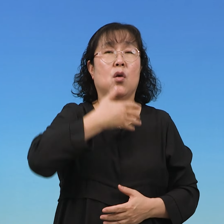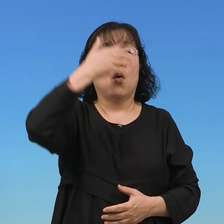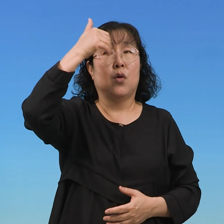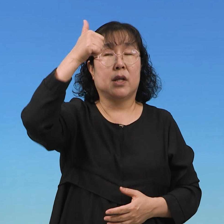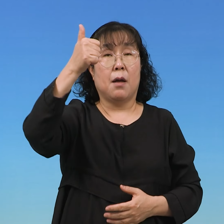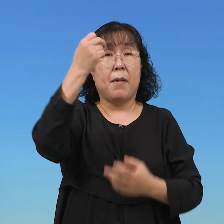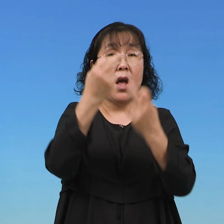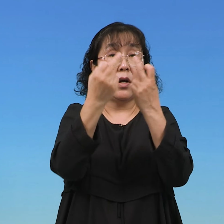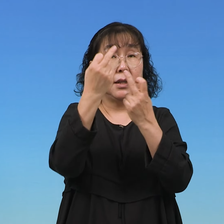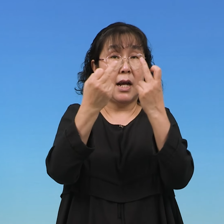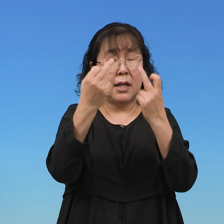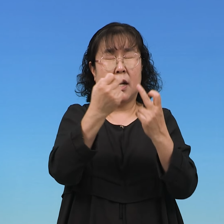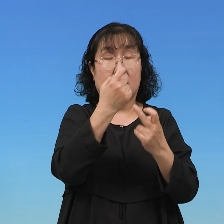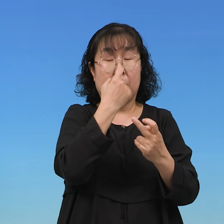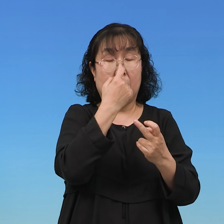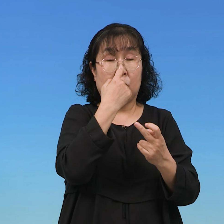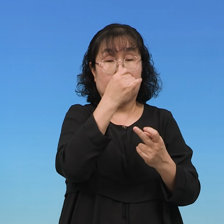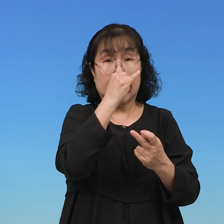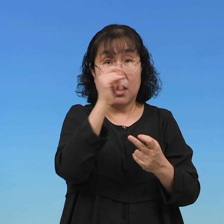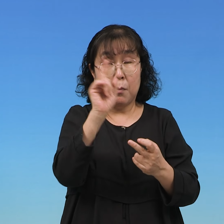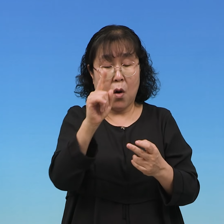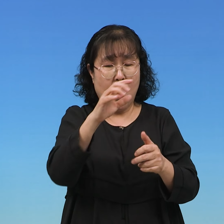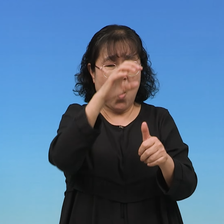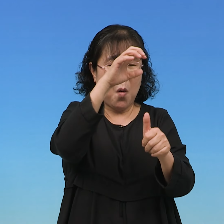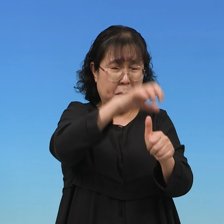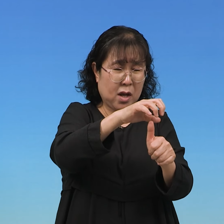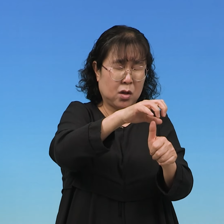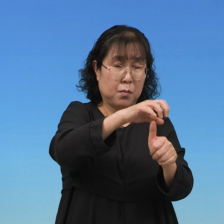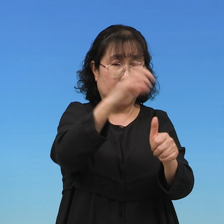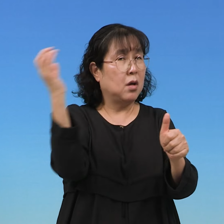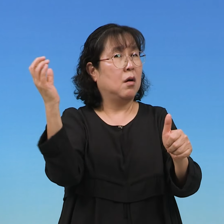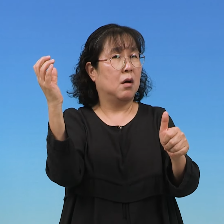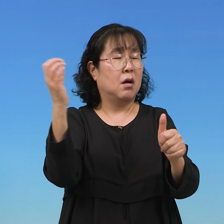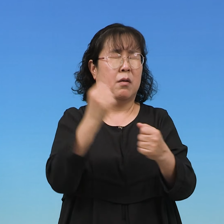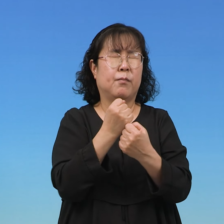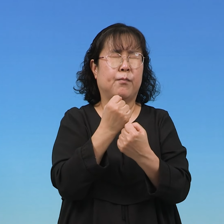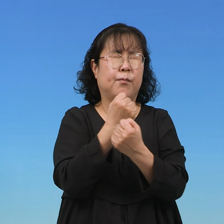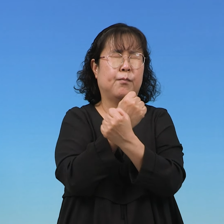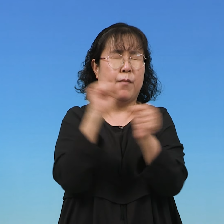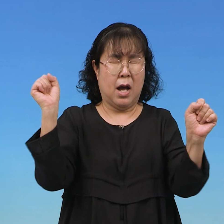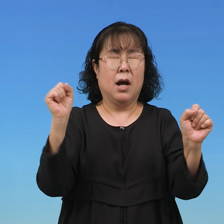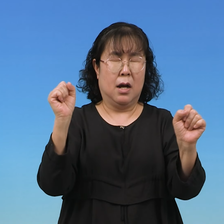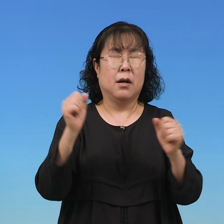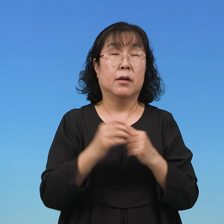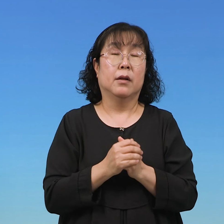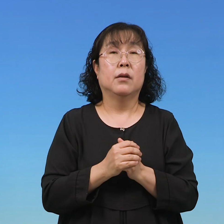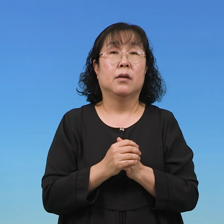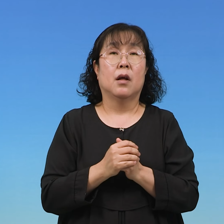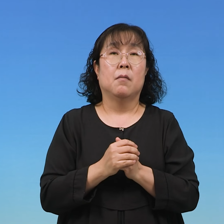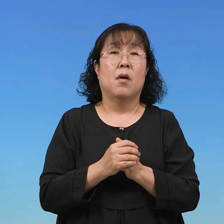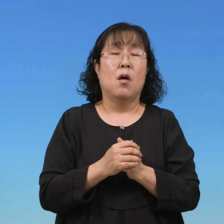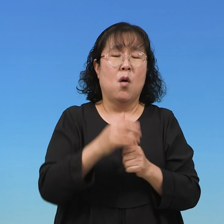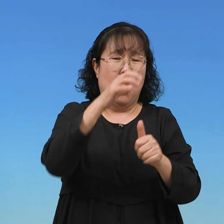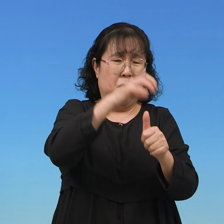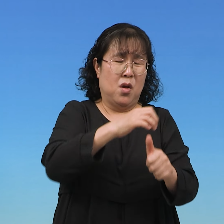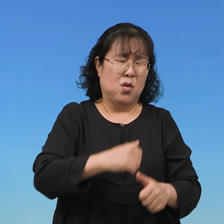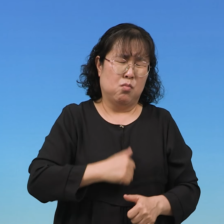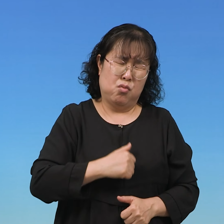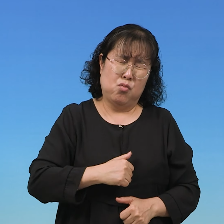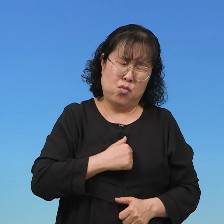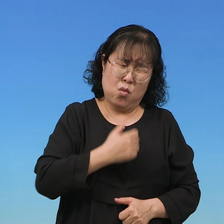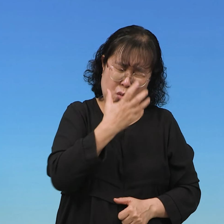요셉의 형제들에게서 배우는 타산지석이 있다면 얽매여 있는 것들로부터 벗어나는 거예요. 얽매여 있는 그런